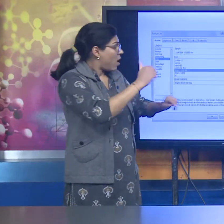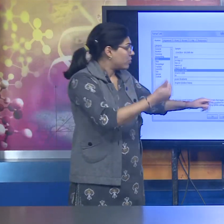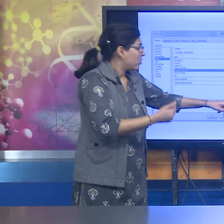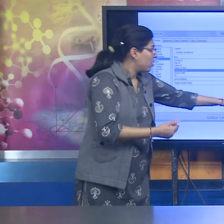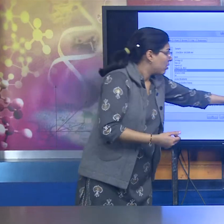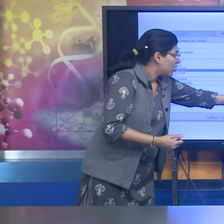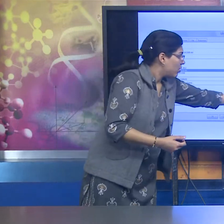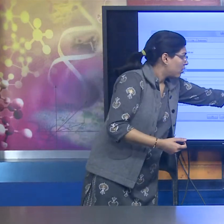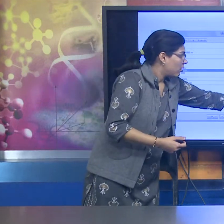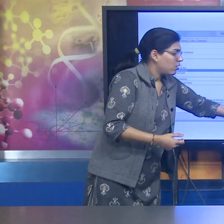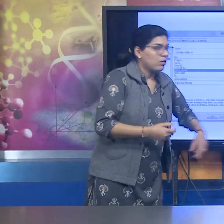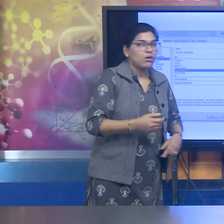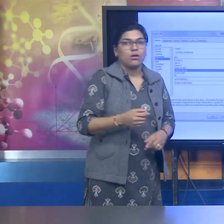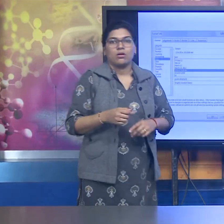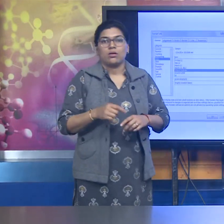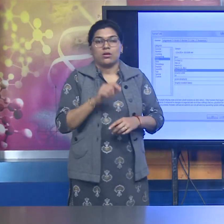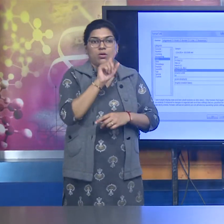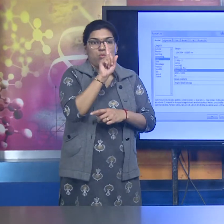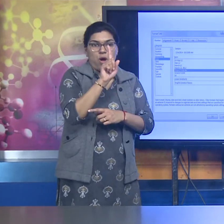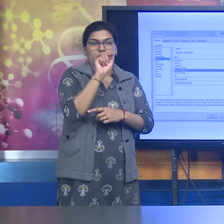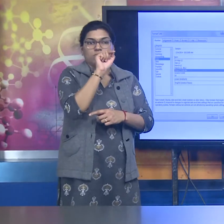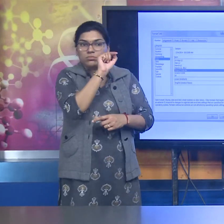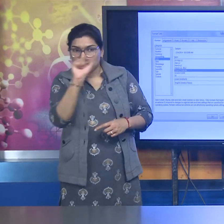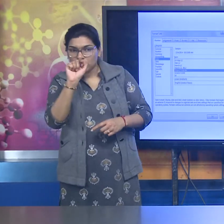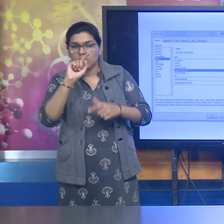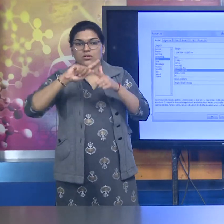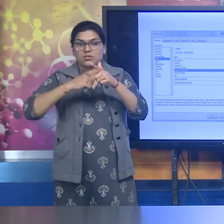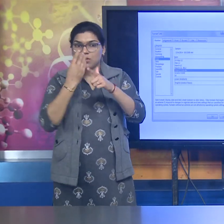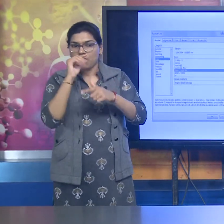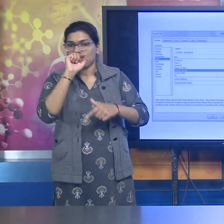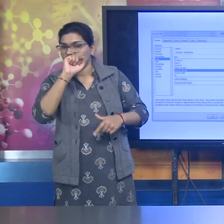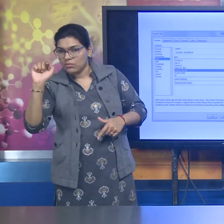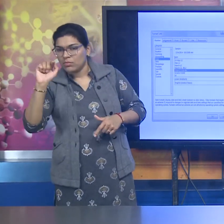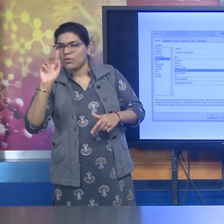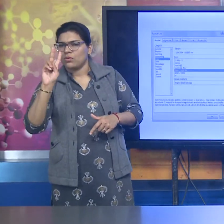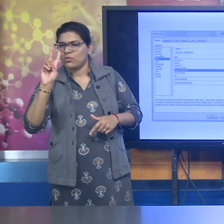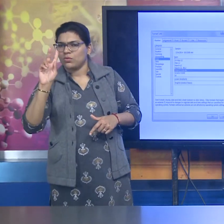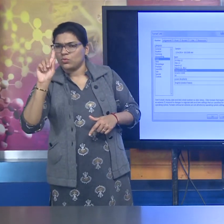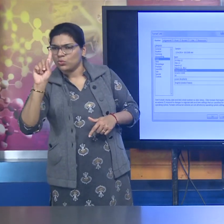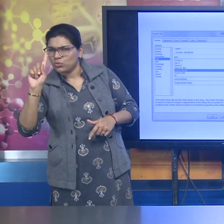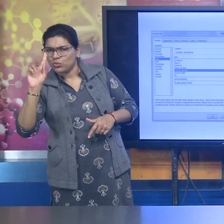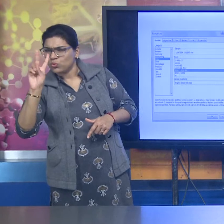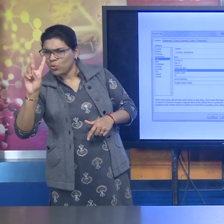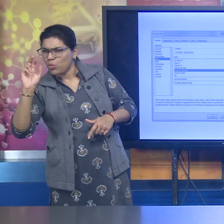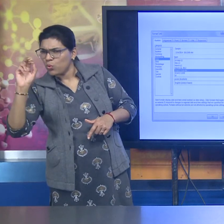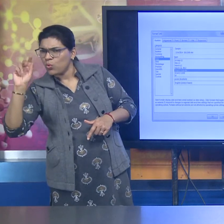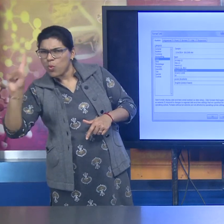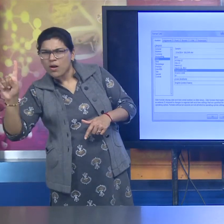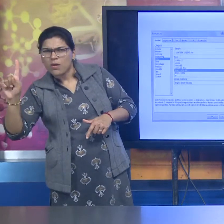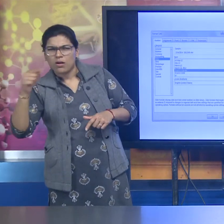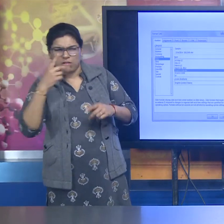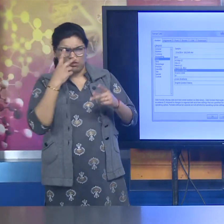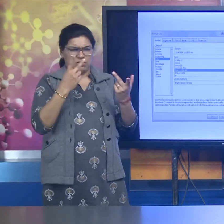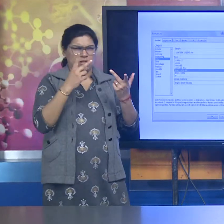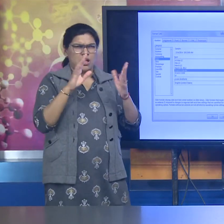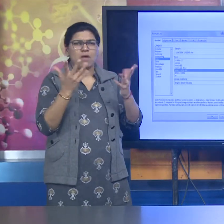1, 2001. It is also written in 1 Jan 01.